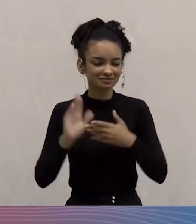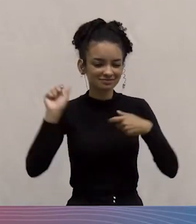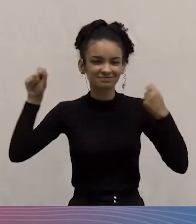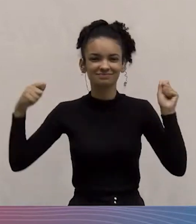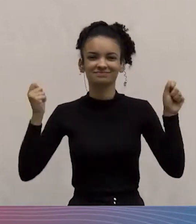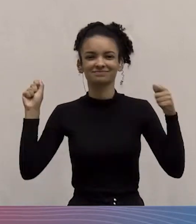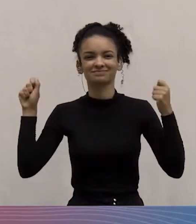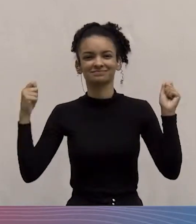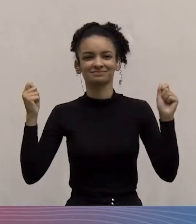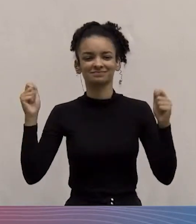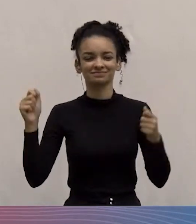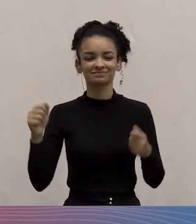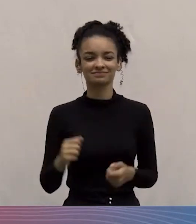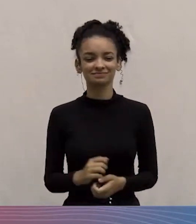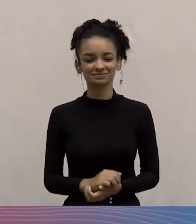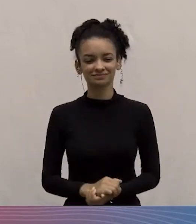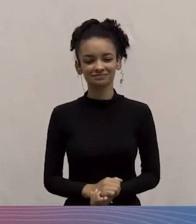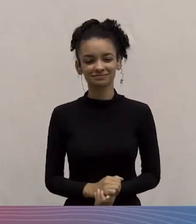Aleluia!